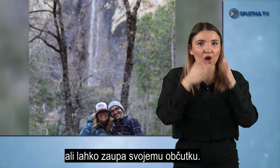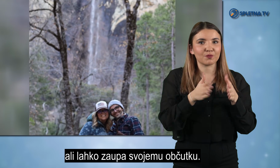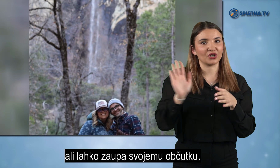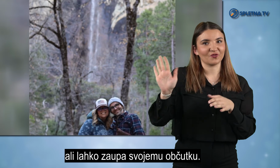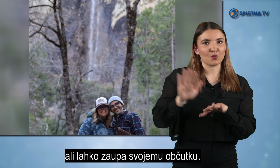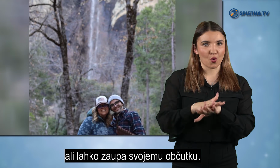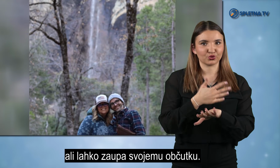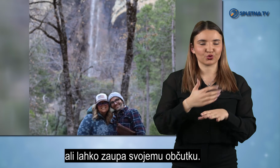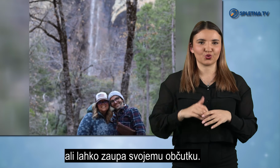občutku.